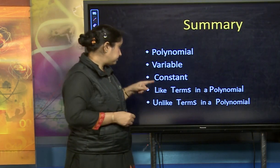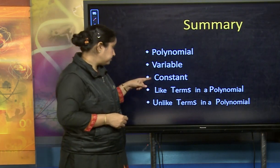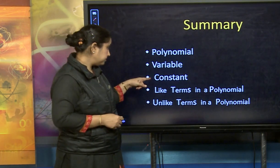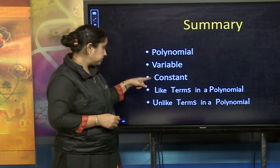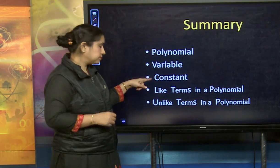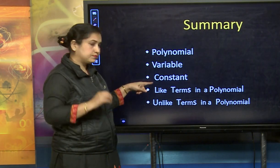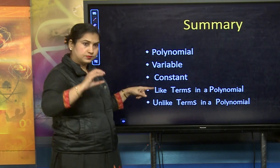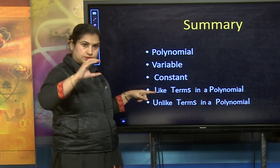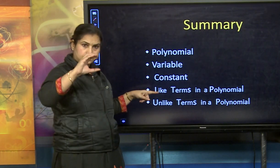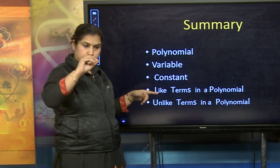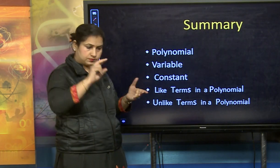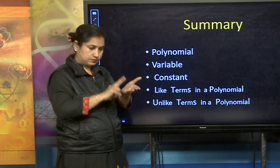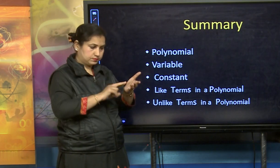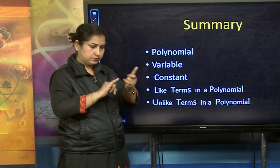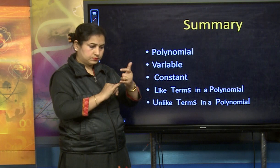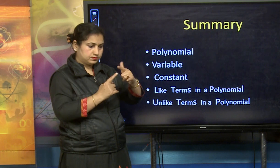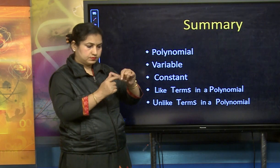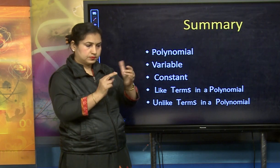ए कांस्टेंट हम समझ चुके हैं कांस्टेंट